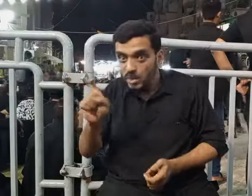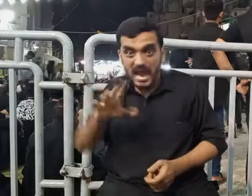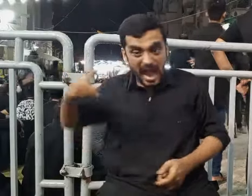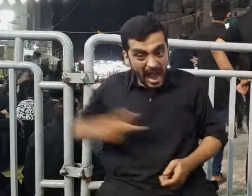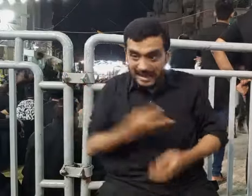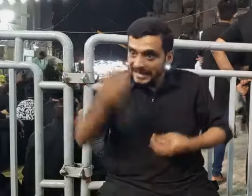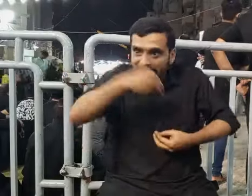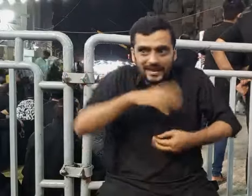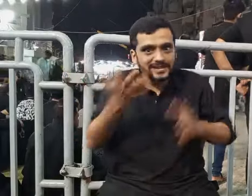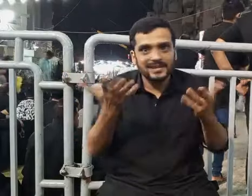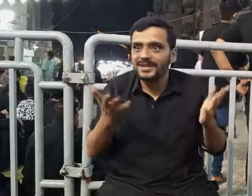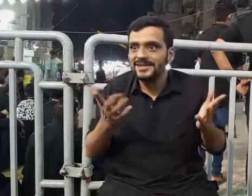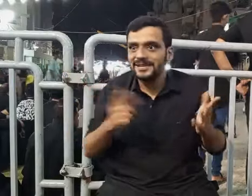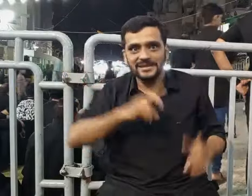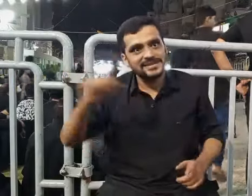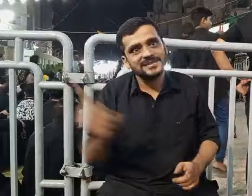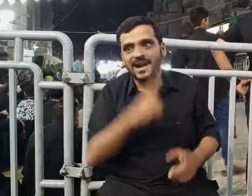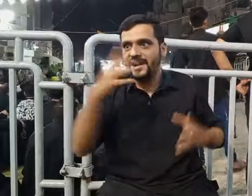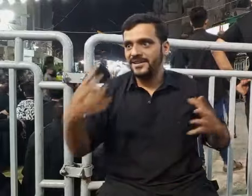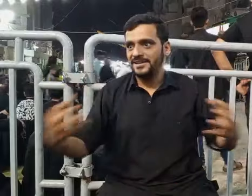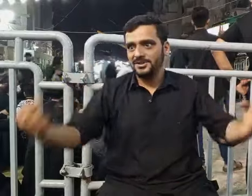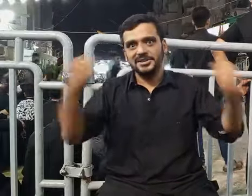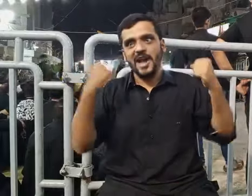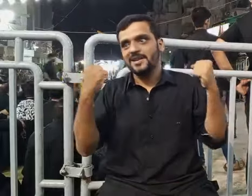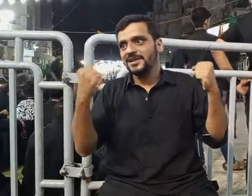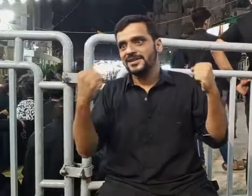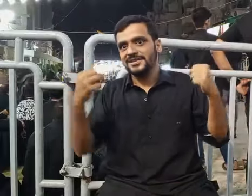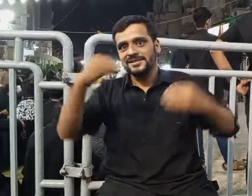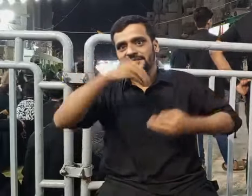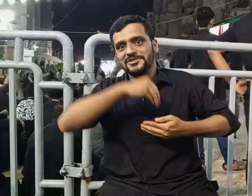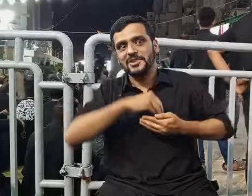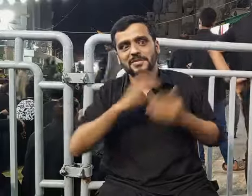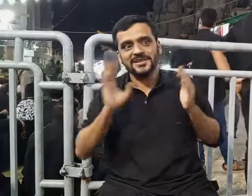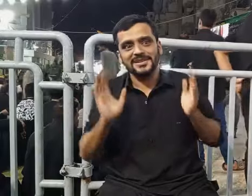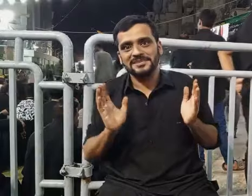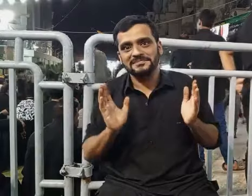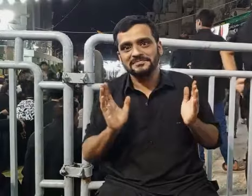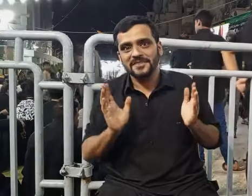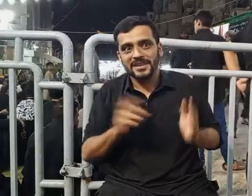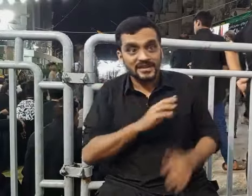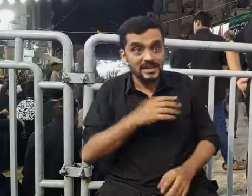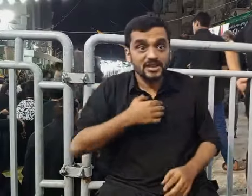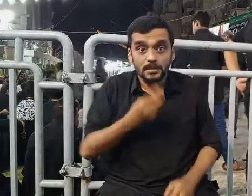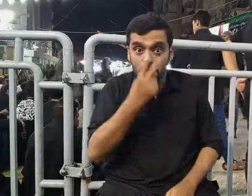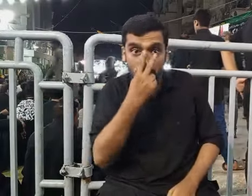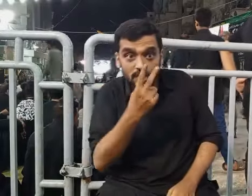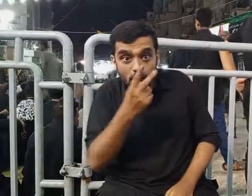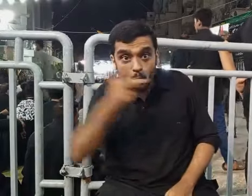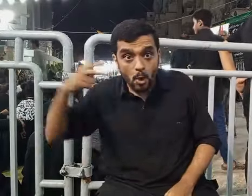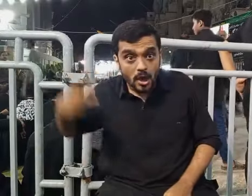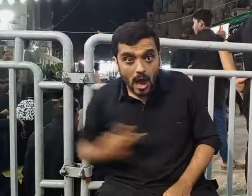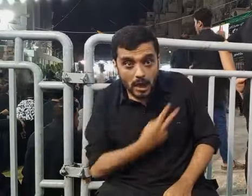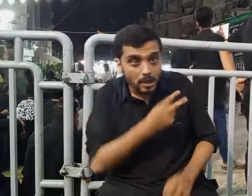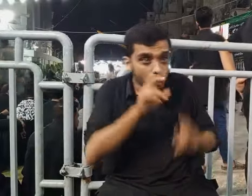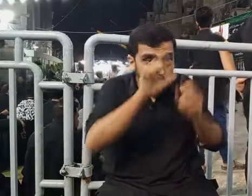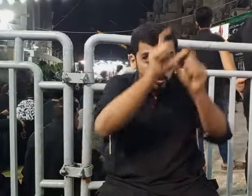اس عز و شان سے سورہ پڑھا برات کا اس عز و شان سے کہ آگی کی مرحبا